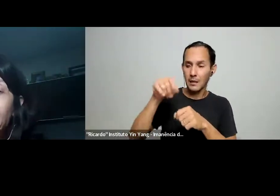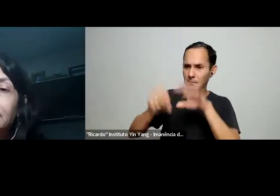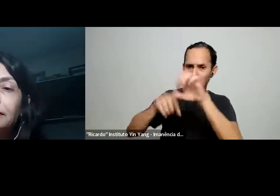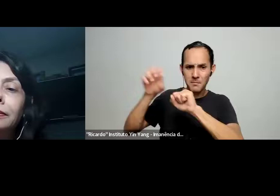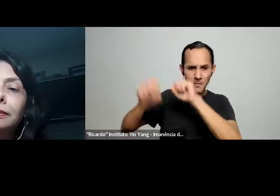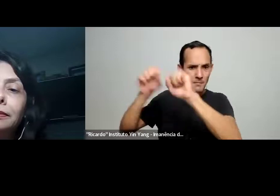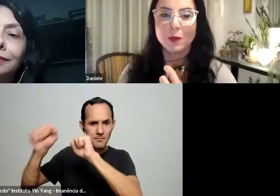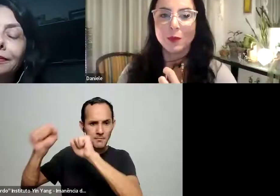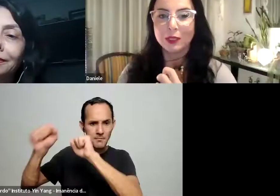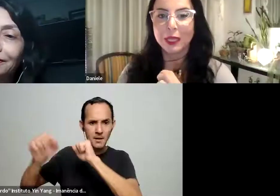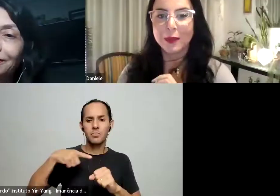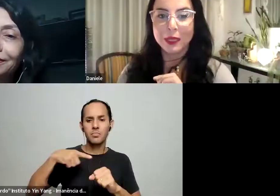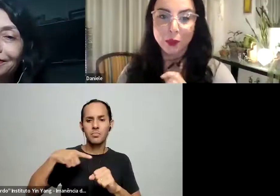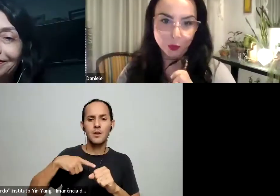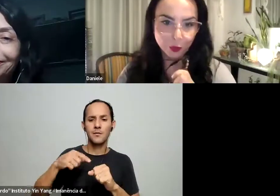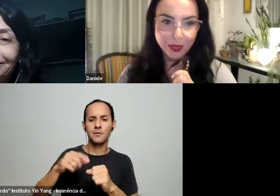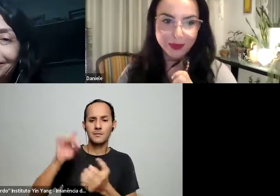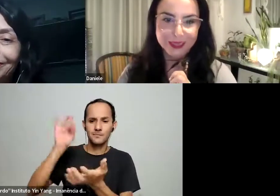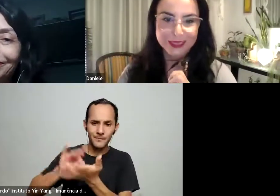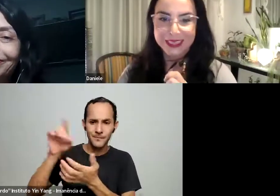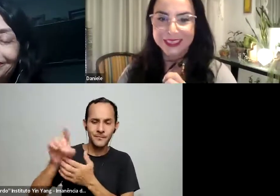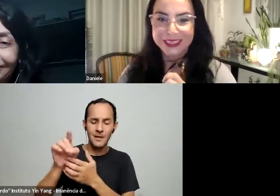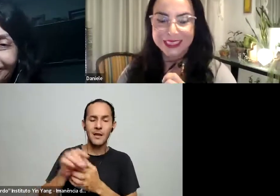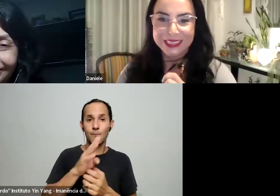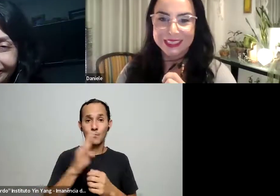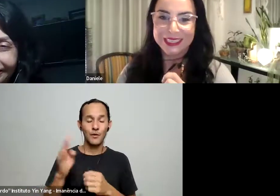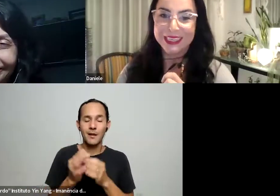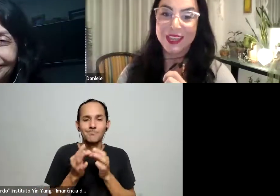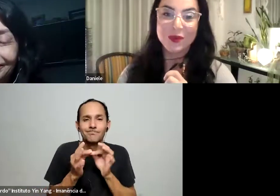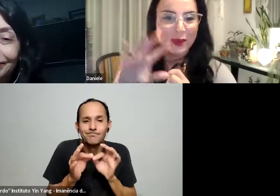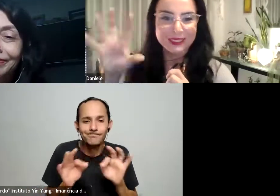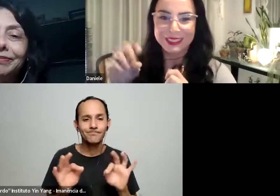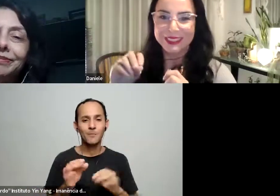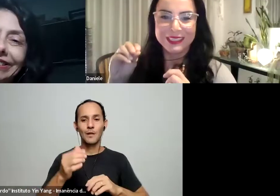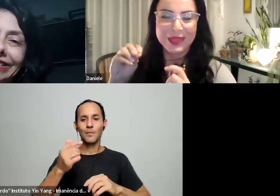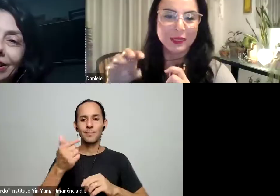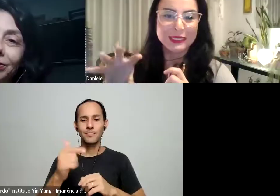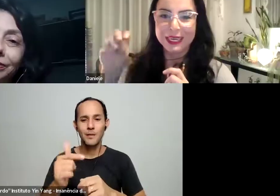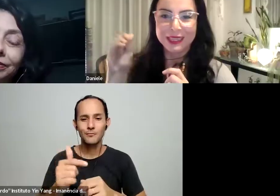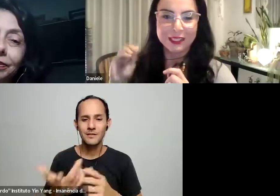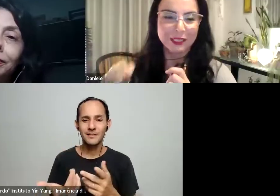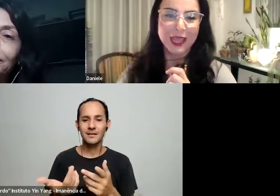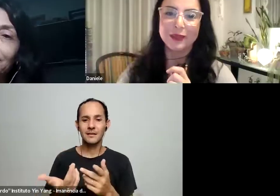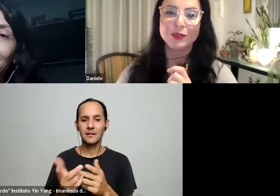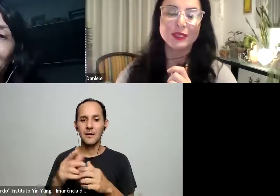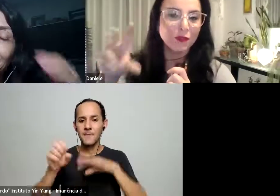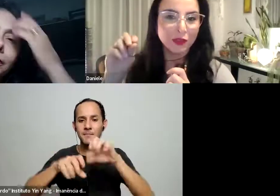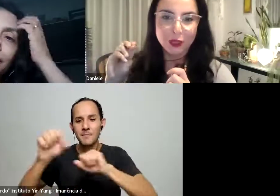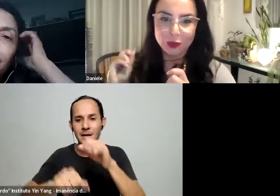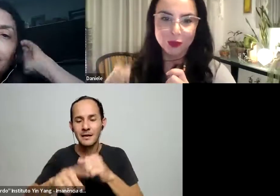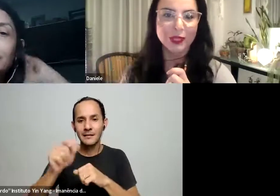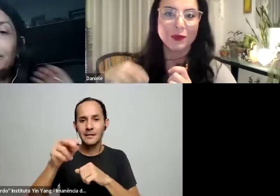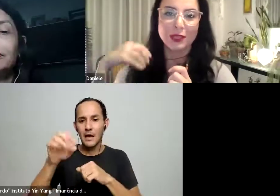ali estava realmente uma biblioteca bem crua, né, sem nenhuma assim, pincelada de dados,